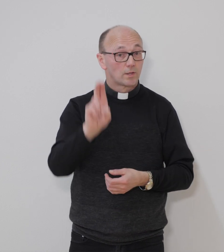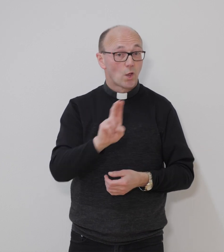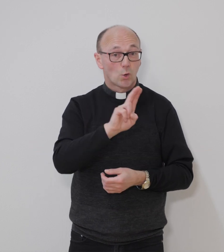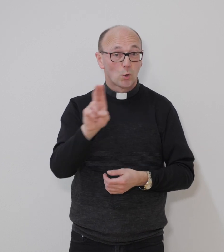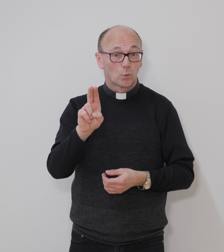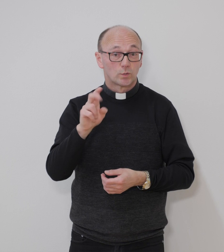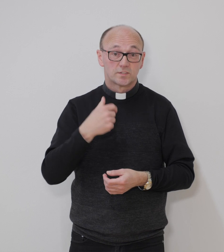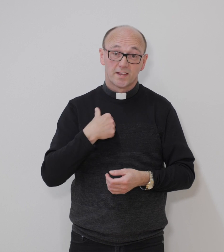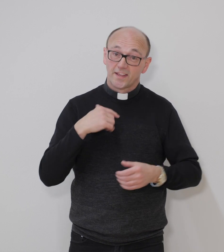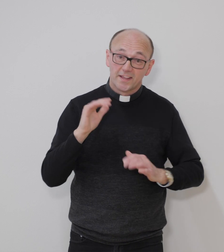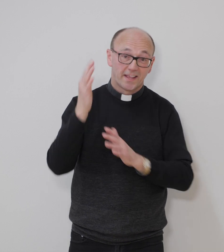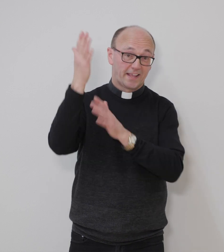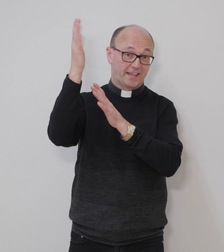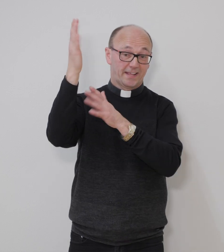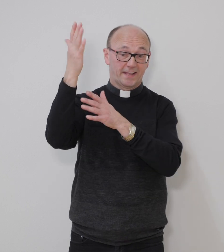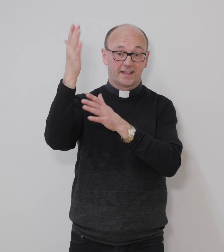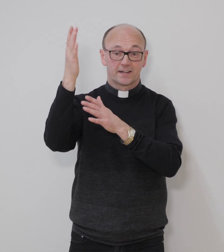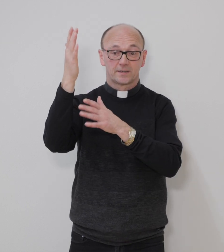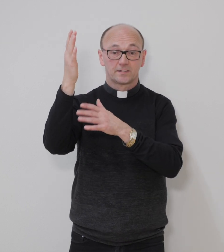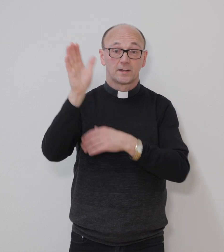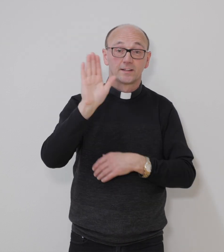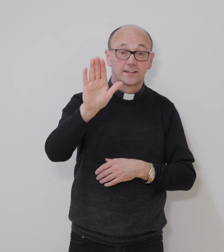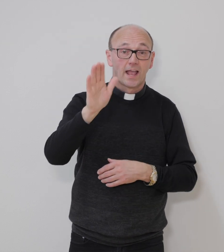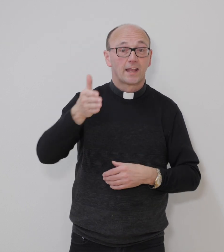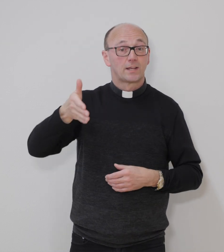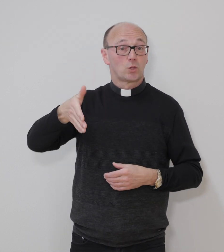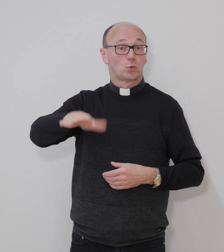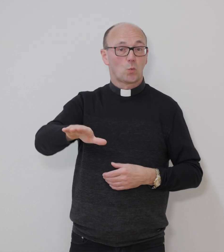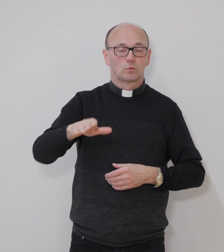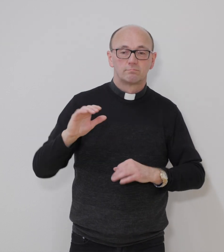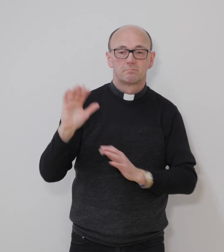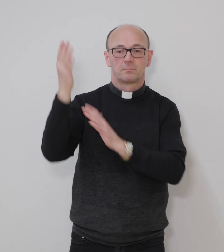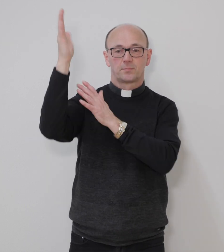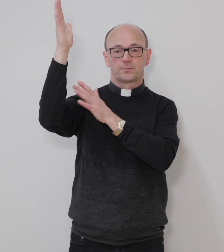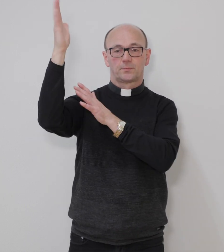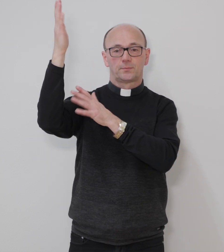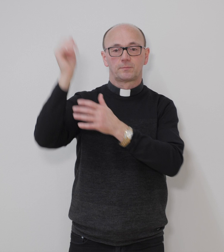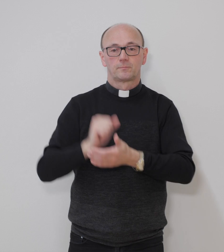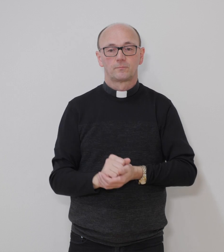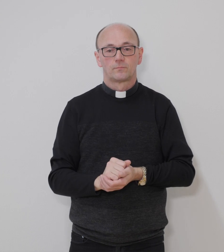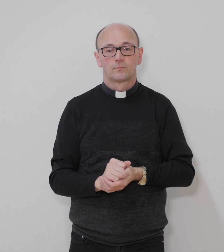benedeien deinen Tod. Von diesem Holz kam uns